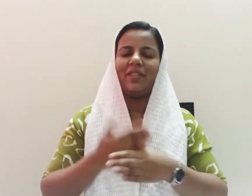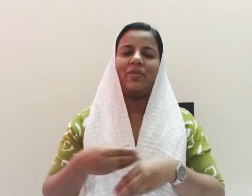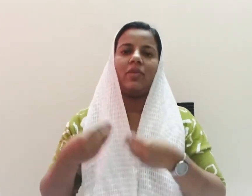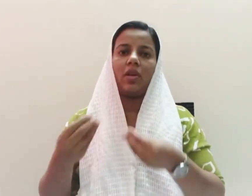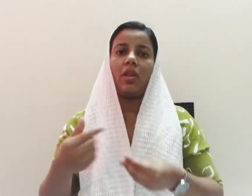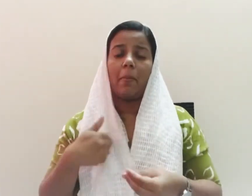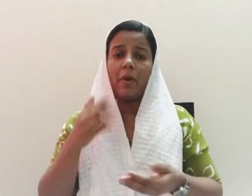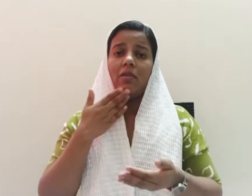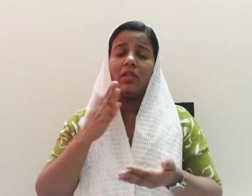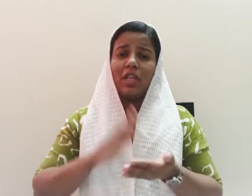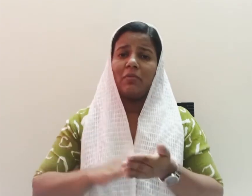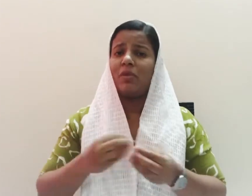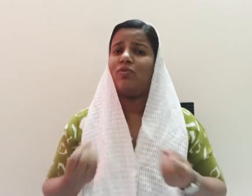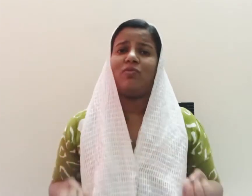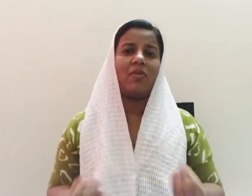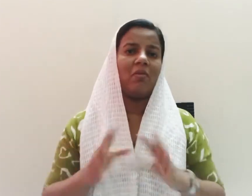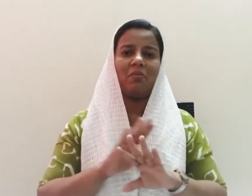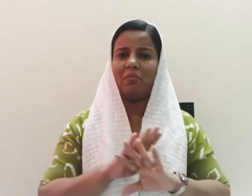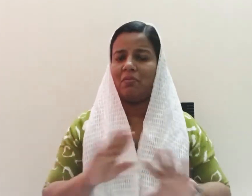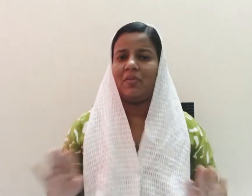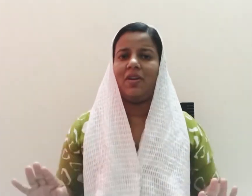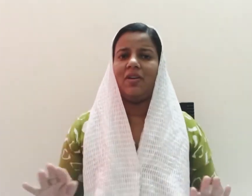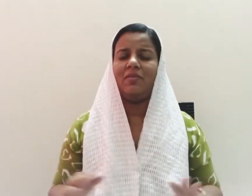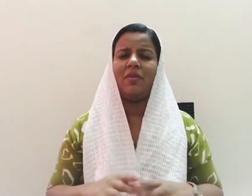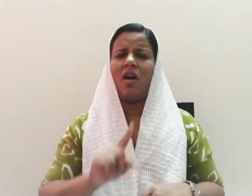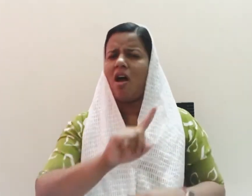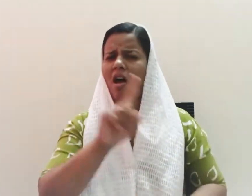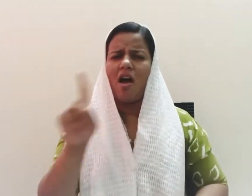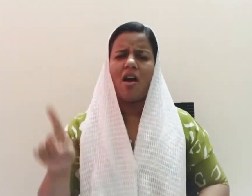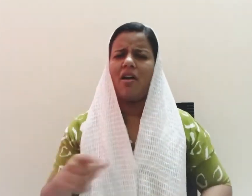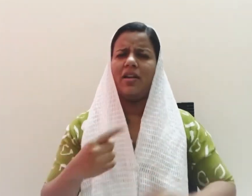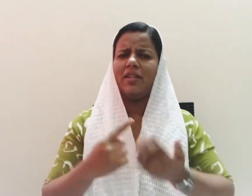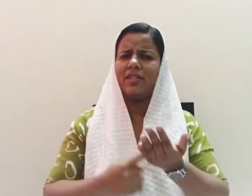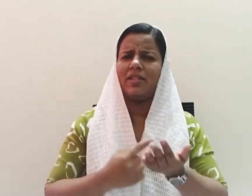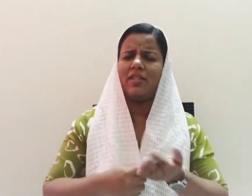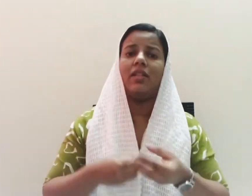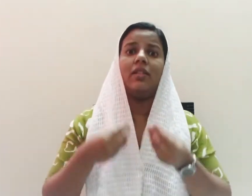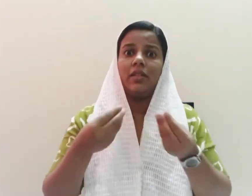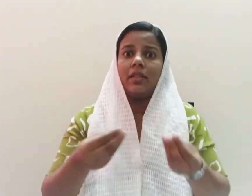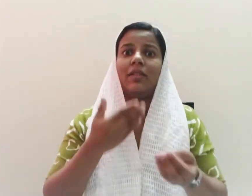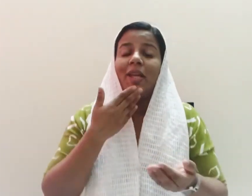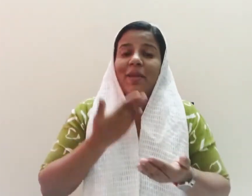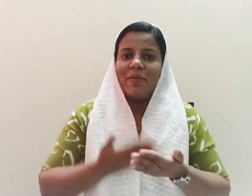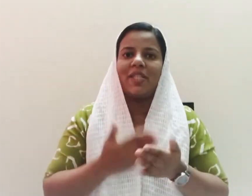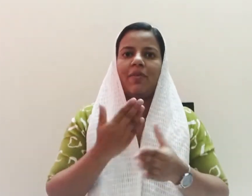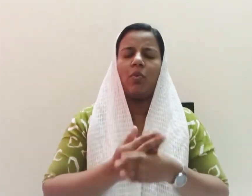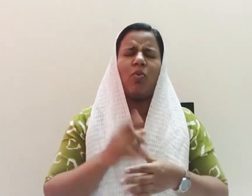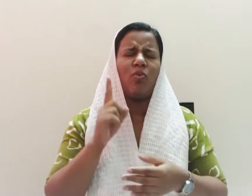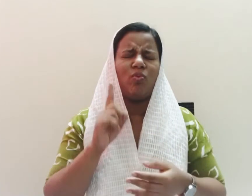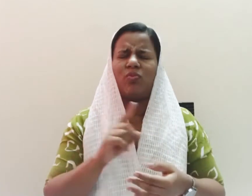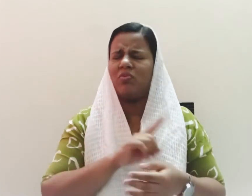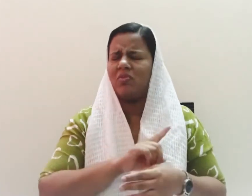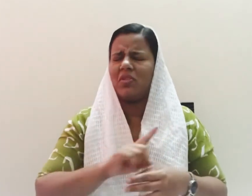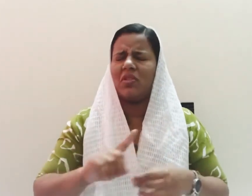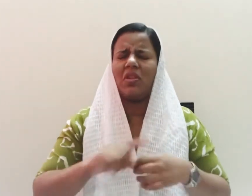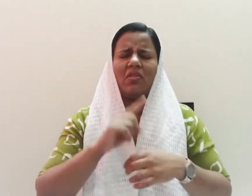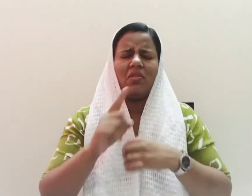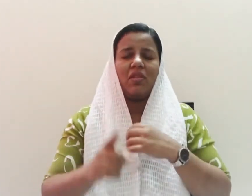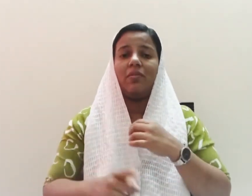തിന്മ വരരുത്, നന്മ മാത്രമേ. ഒരാൾക്ക് ഒരു ഉപകാരം ചെയ്യാമെങ്കിൽ ഉപകാരം ചെയ്യുക, ഒരു കാരണവശാലും